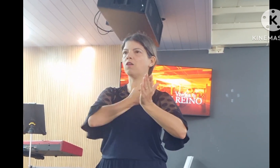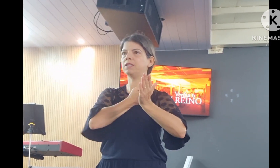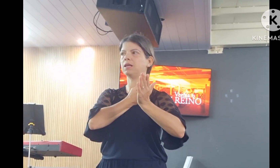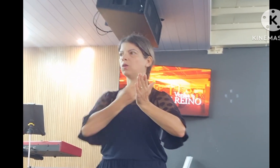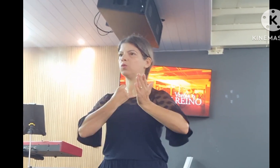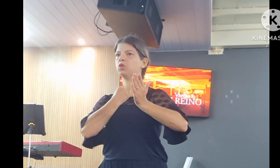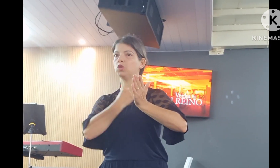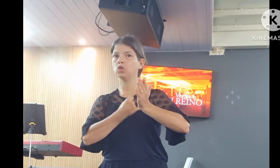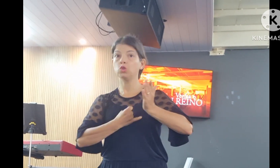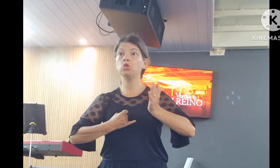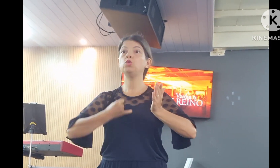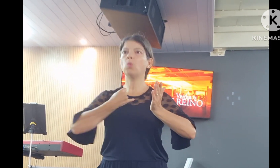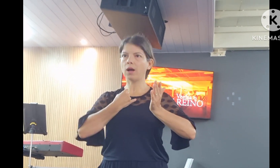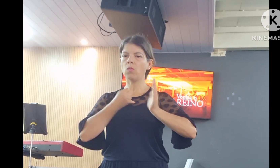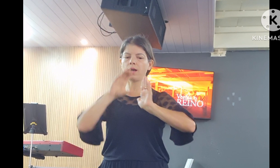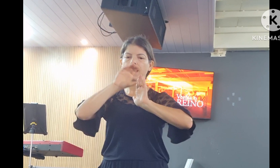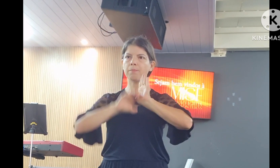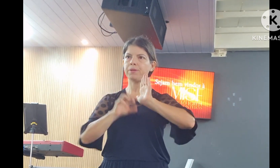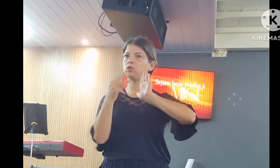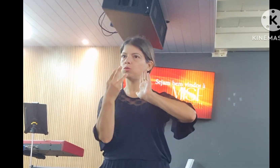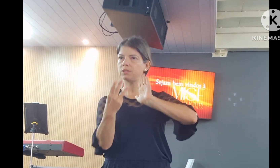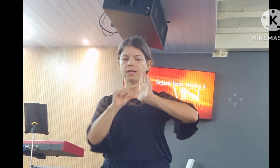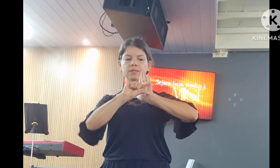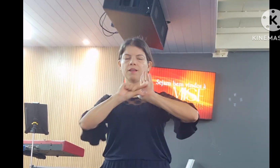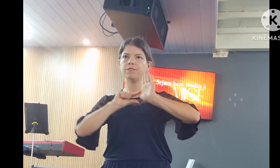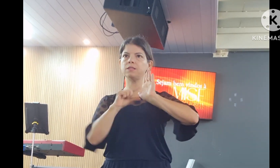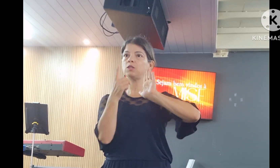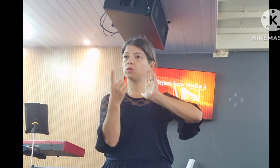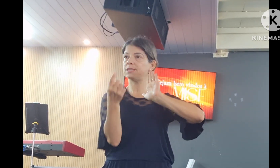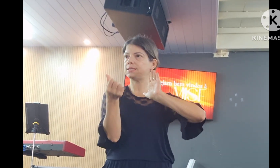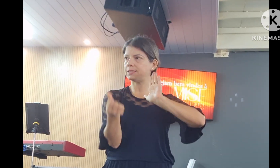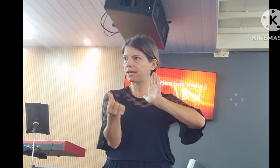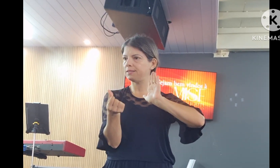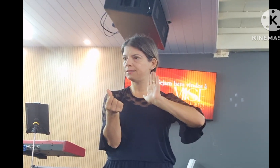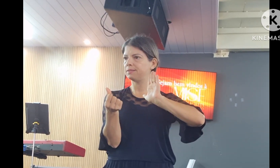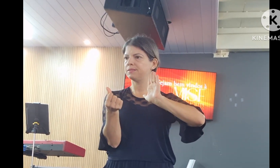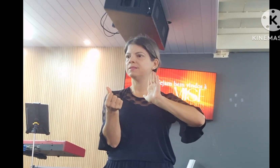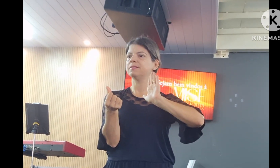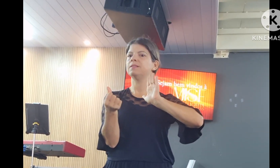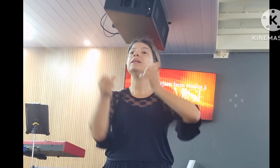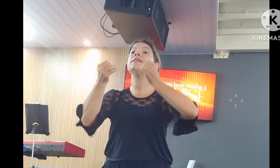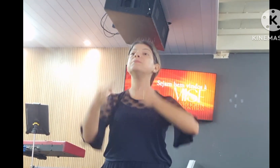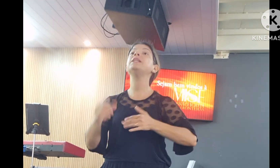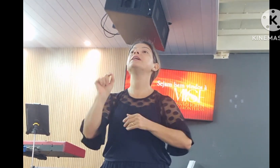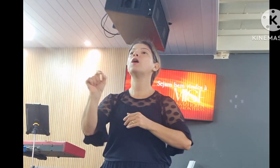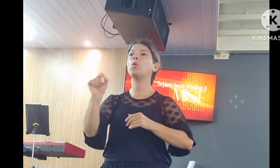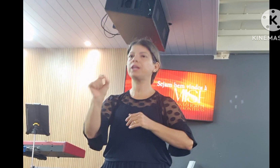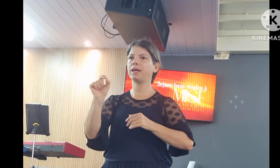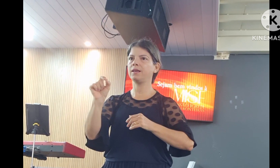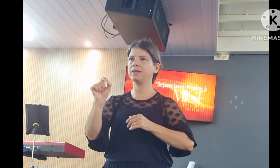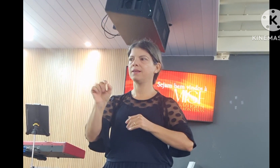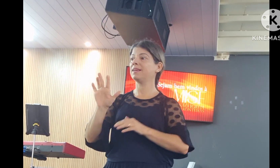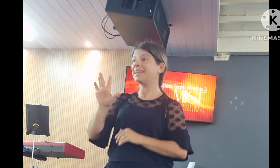João, Evangelho de João, capítulo 3, versículo 16. Diz assim: